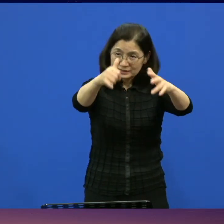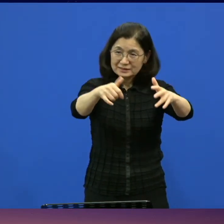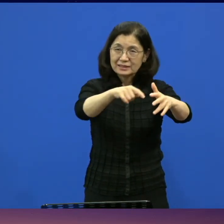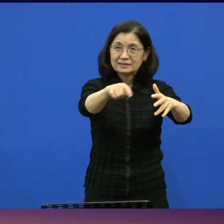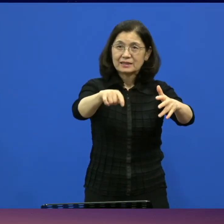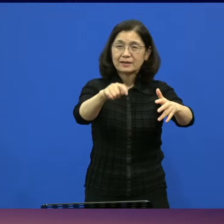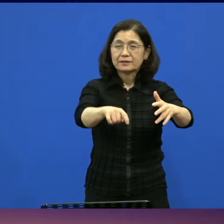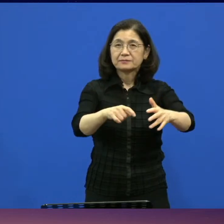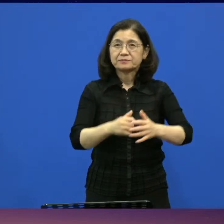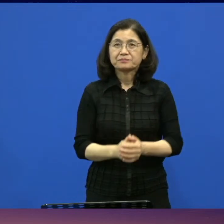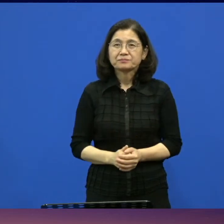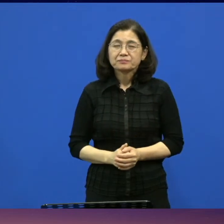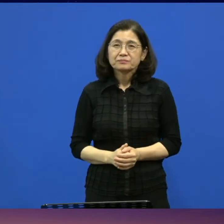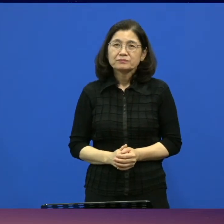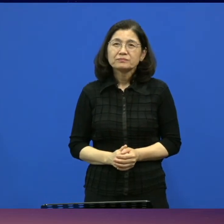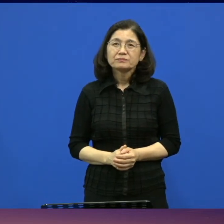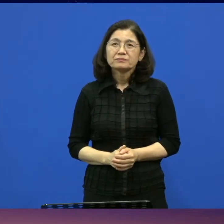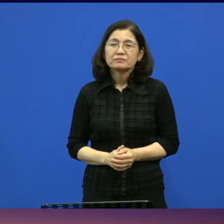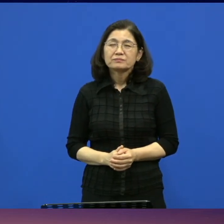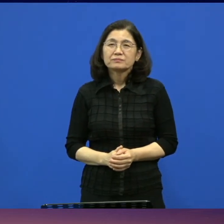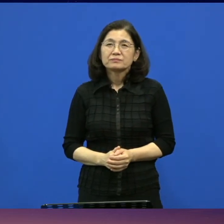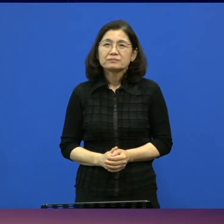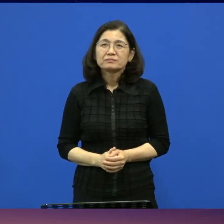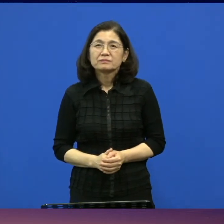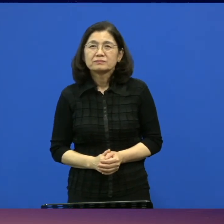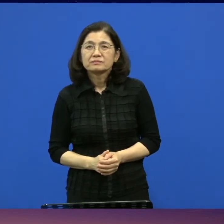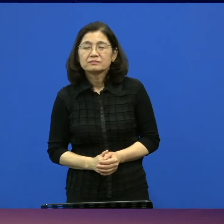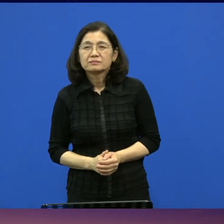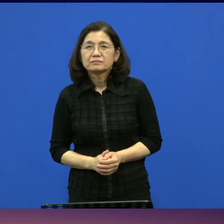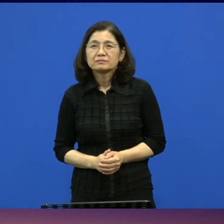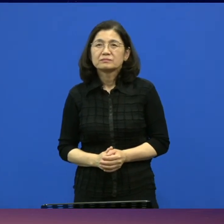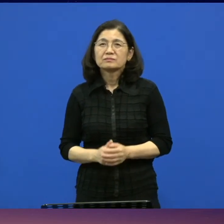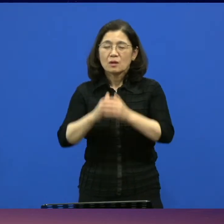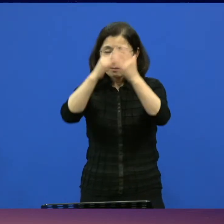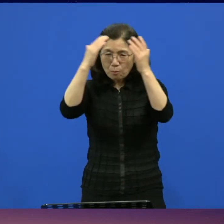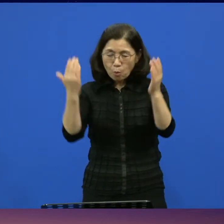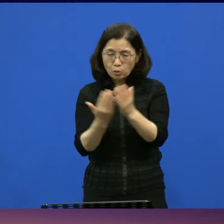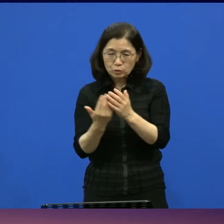모든 육체는 풀이요 그 모든 아름다움은 들의 꽃과 같다는 거죠.